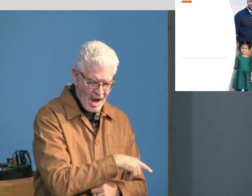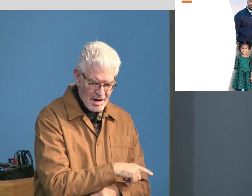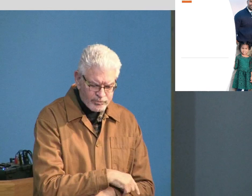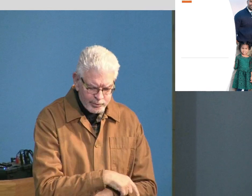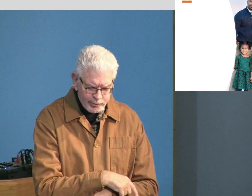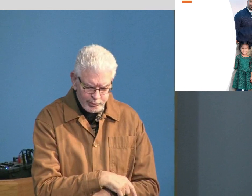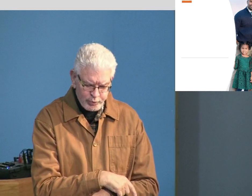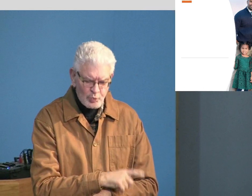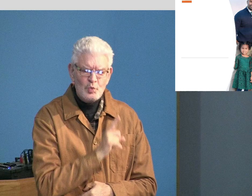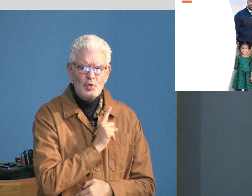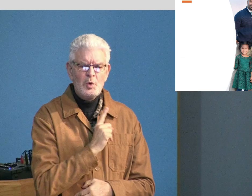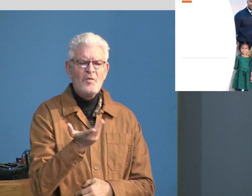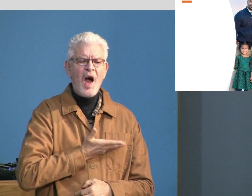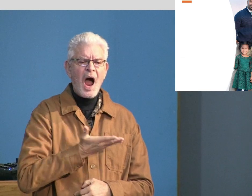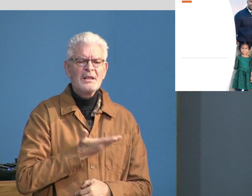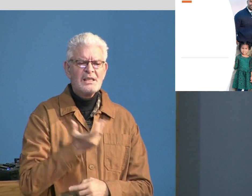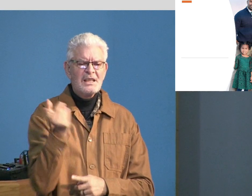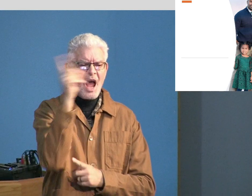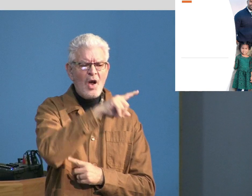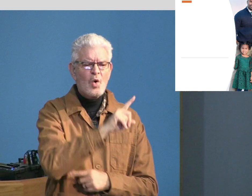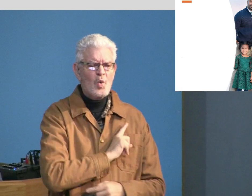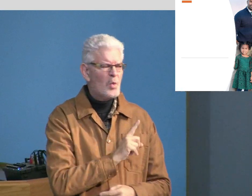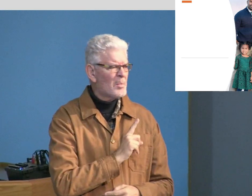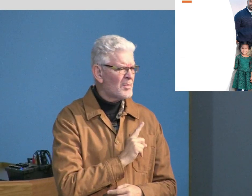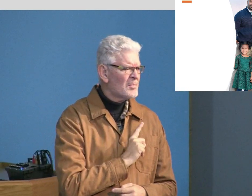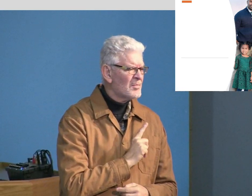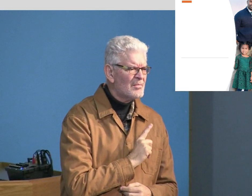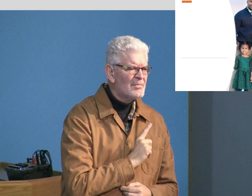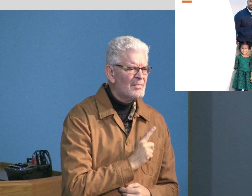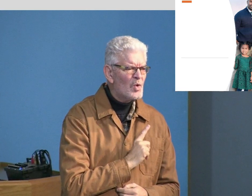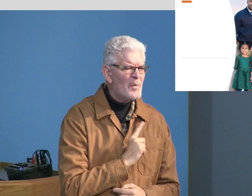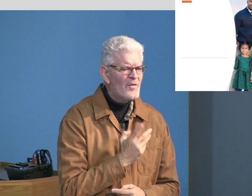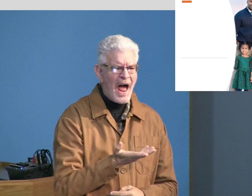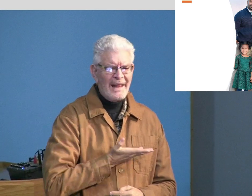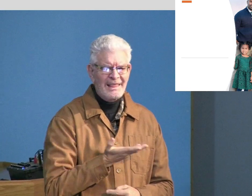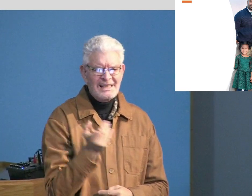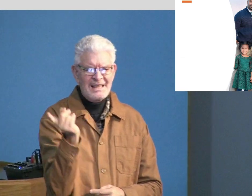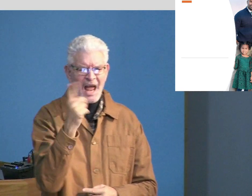Vadersdag. Hoekom Vadersdag? Hoekom?